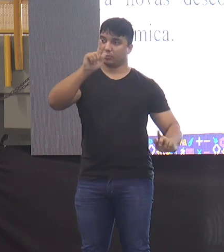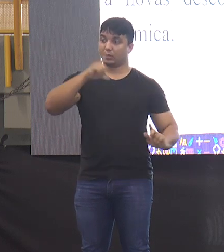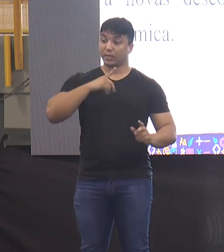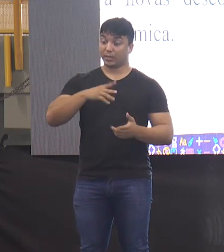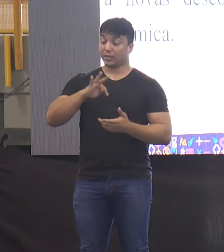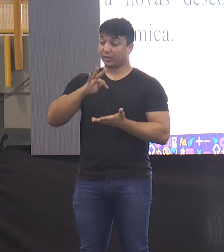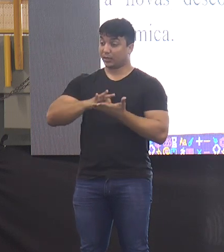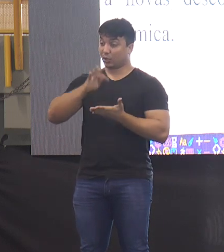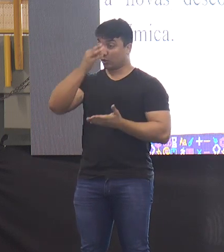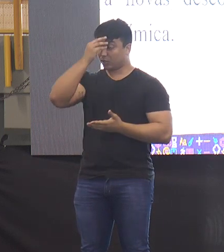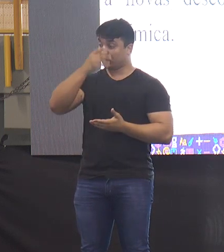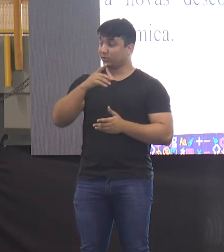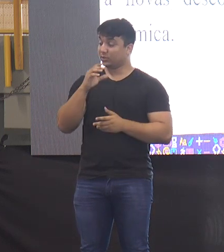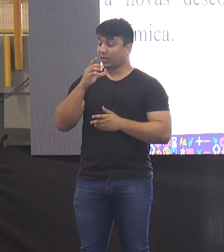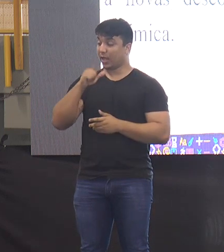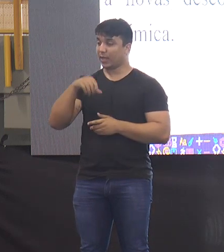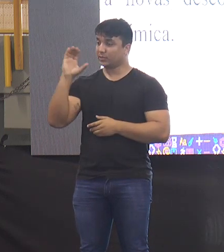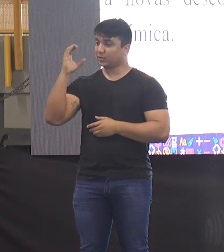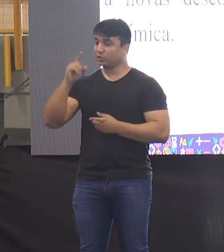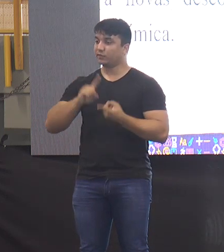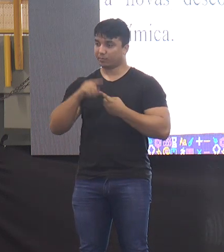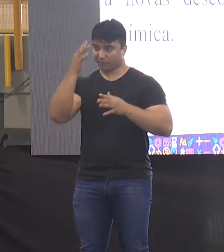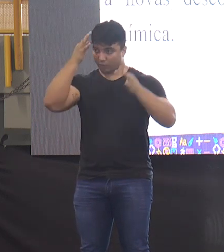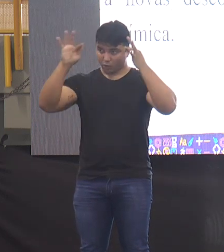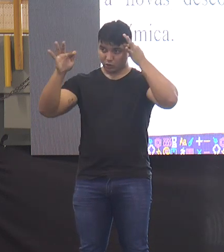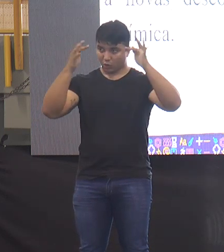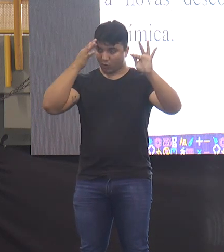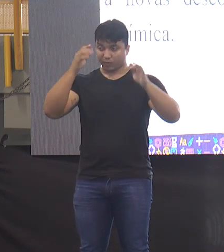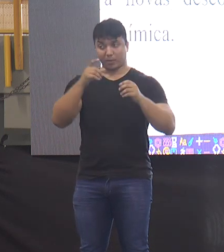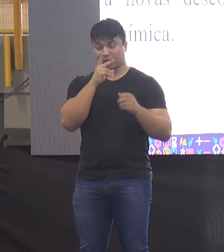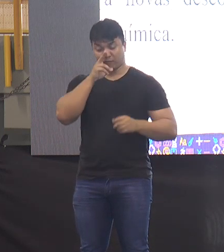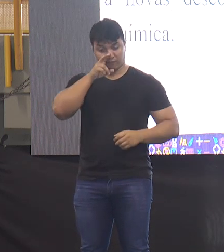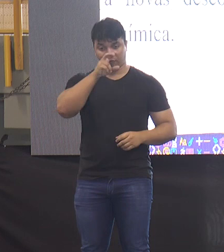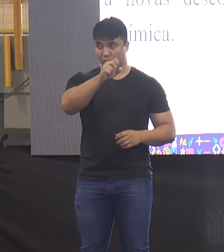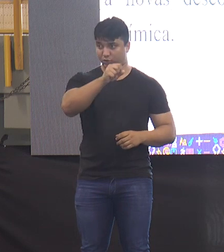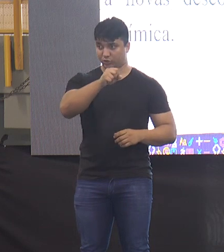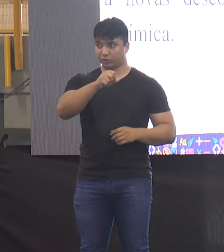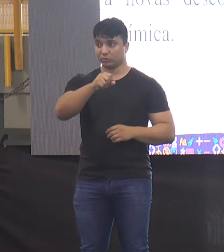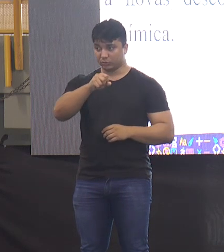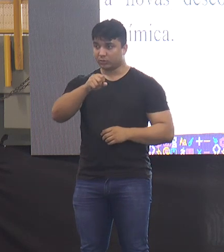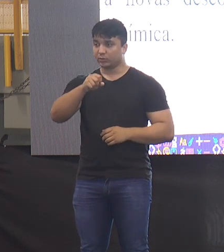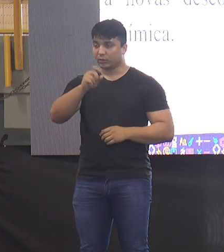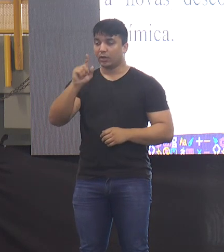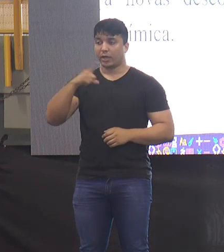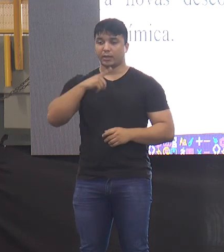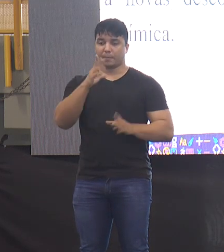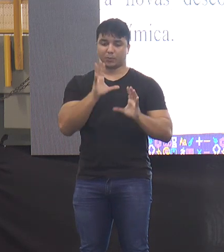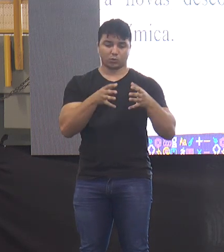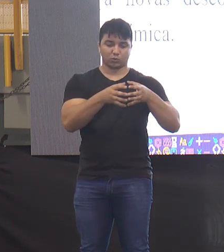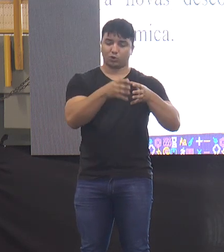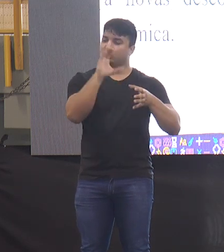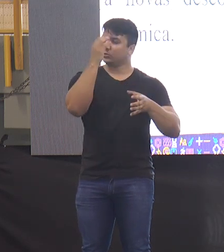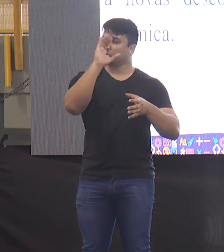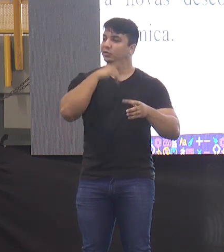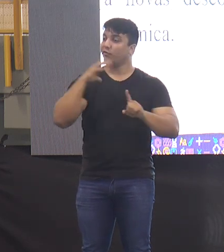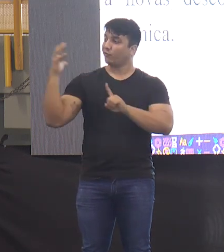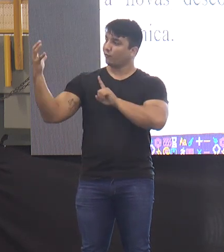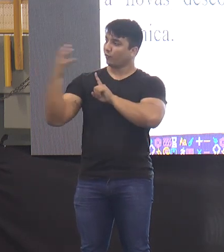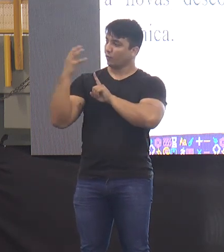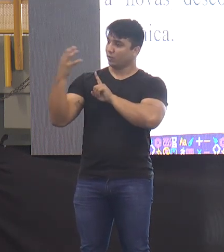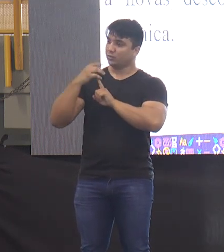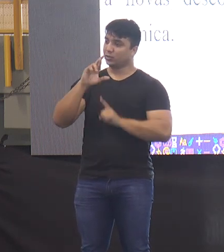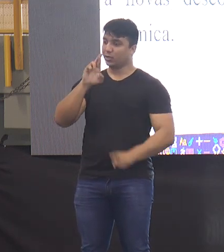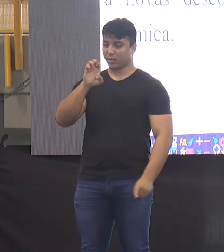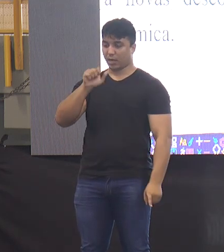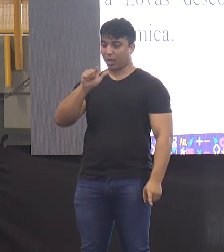teorias científicas e filosóficas muito poderosas. E essas correntes científicas vão influenciar o